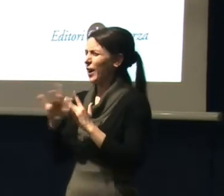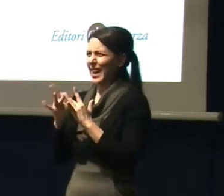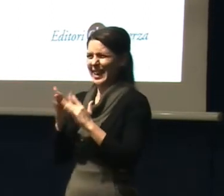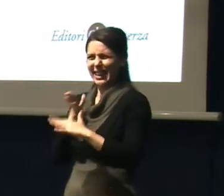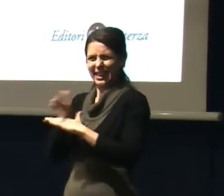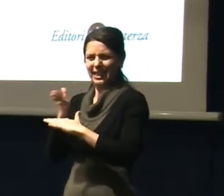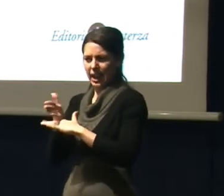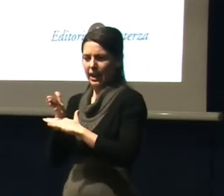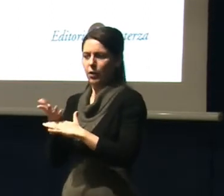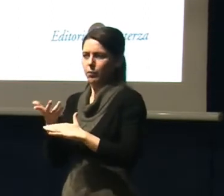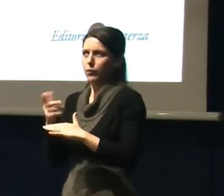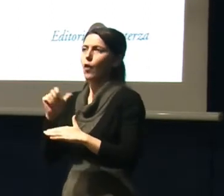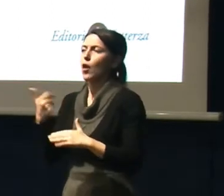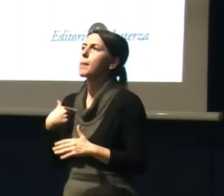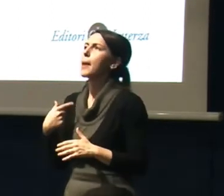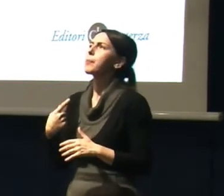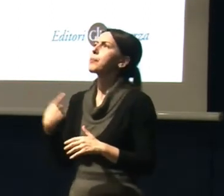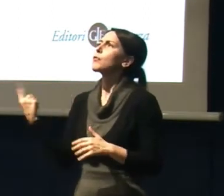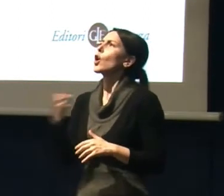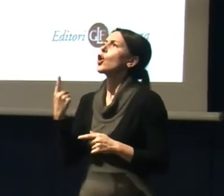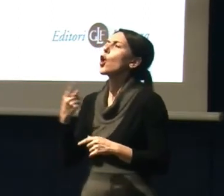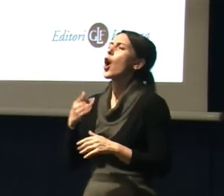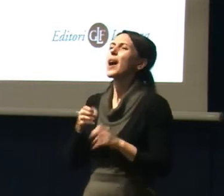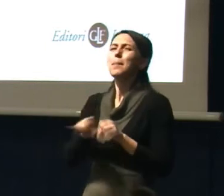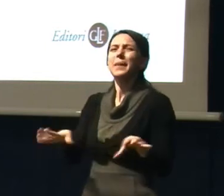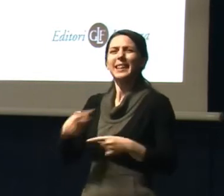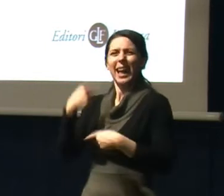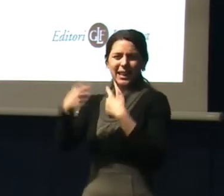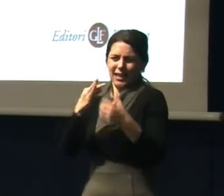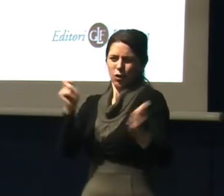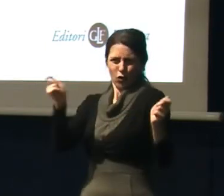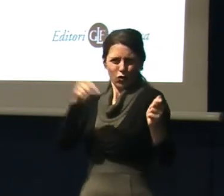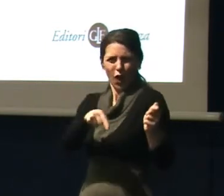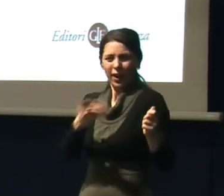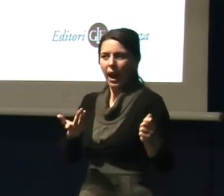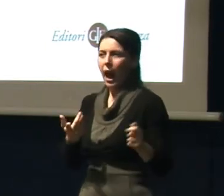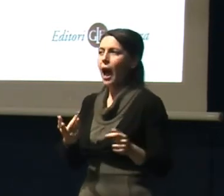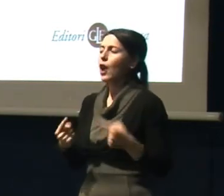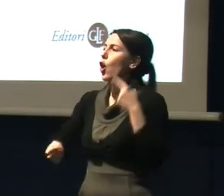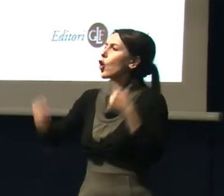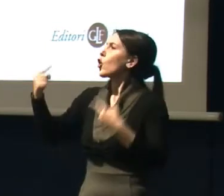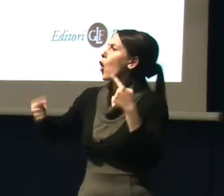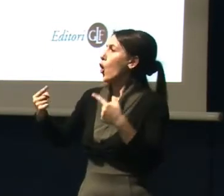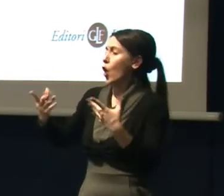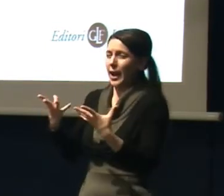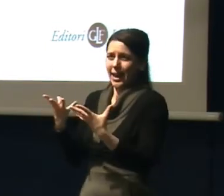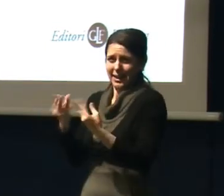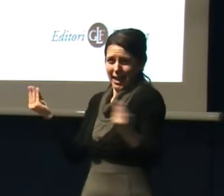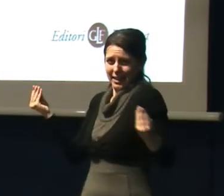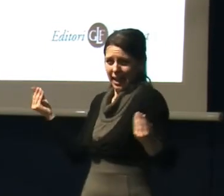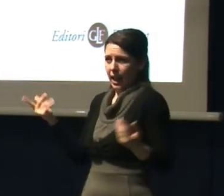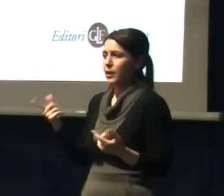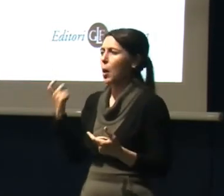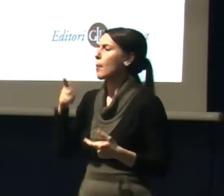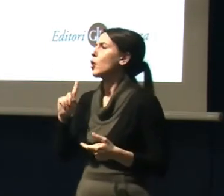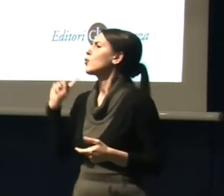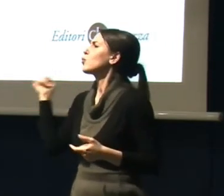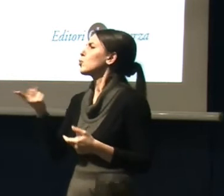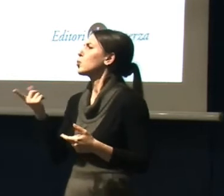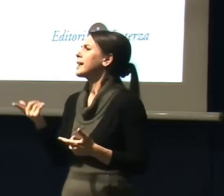concorrenza a noi giornalino i media tradizionali che viene da tantissime altre piattaforme oramai tutti si collegano a